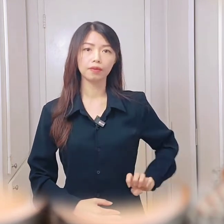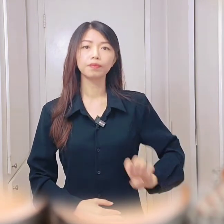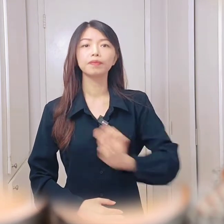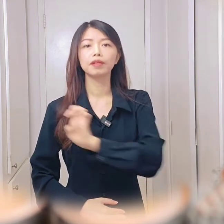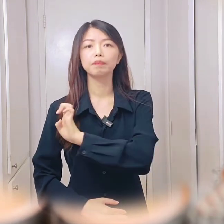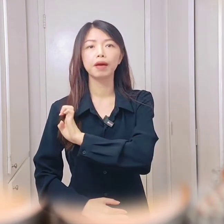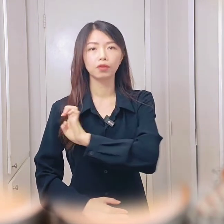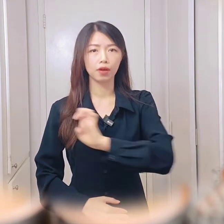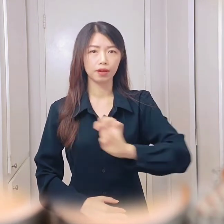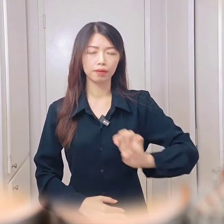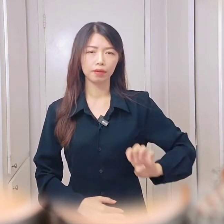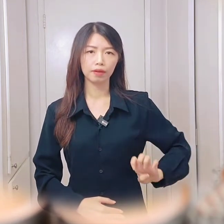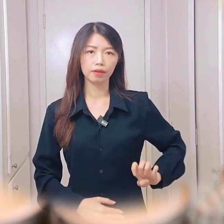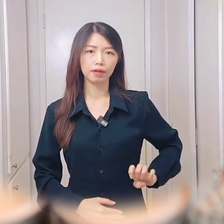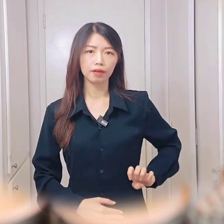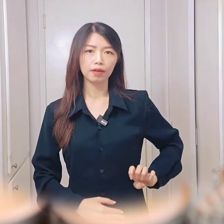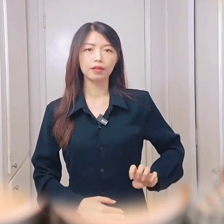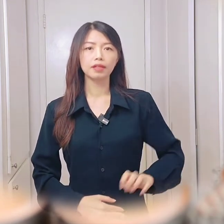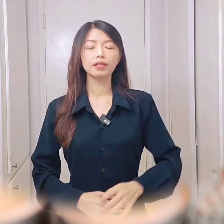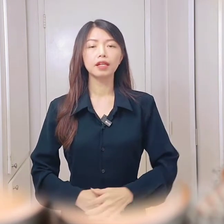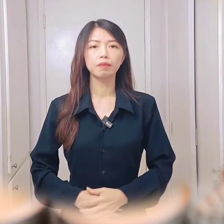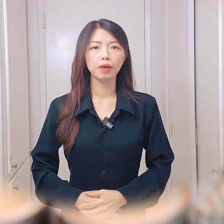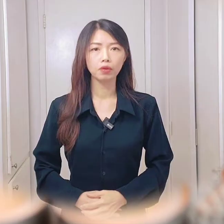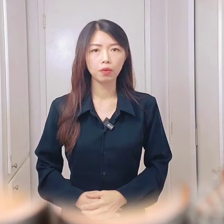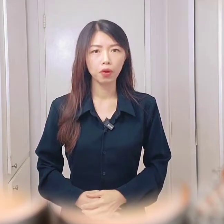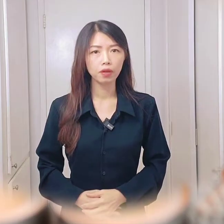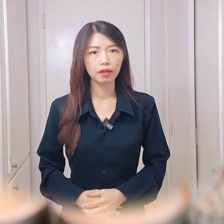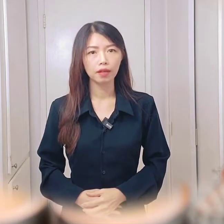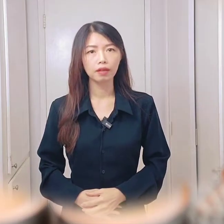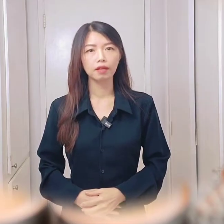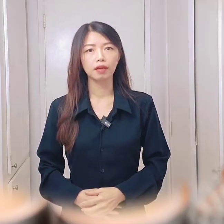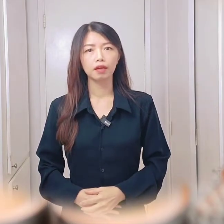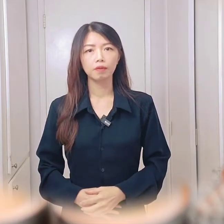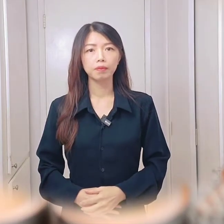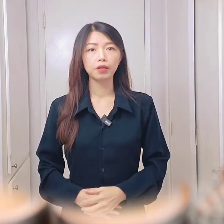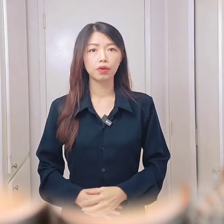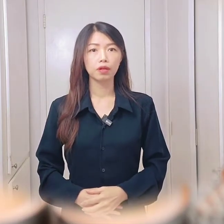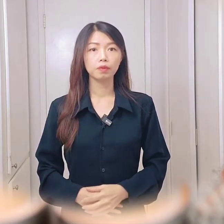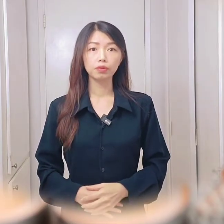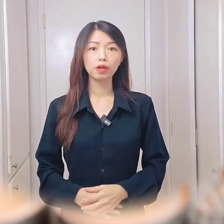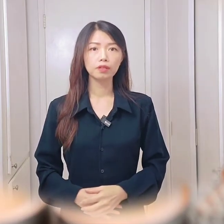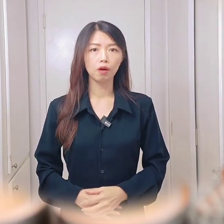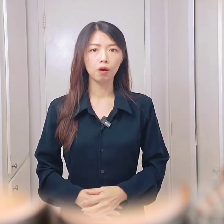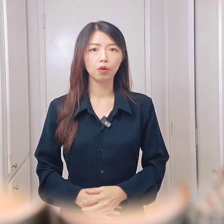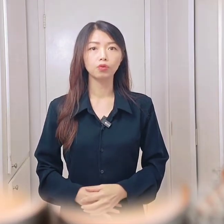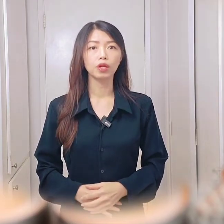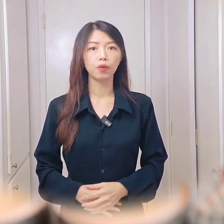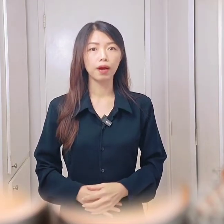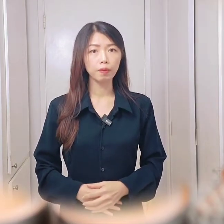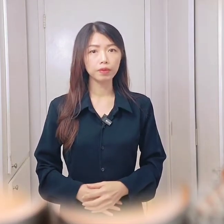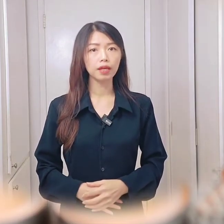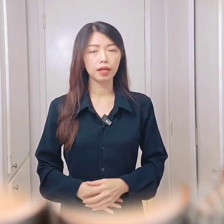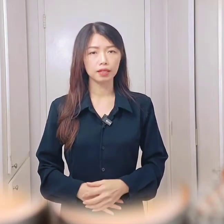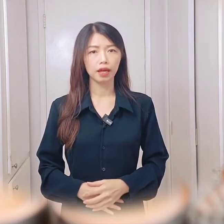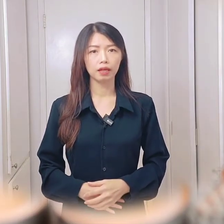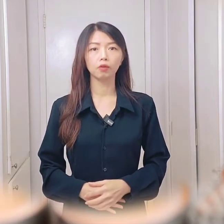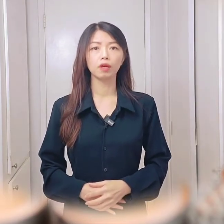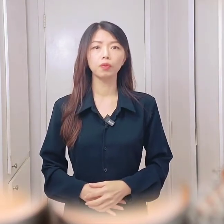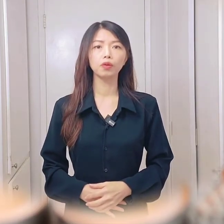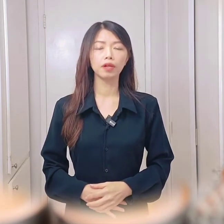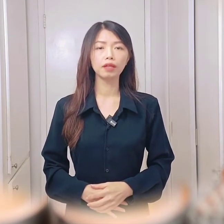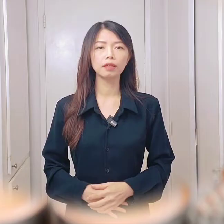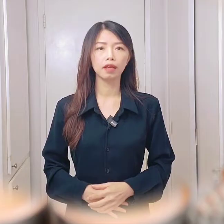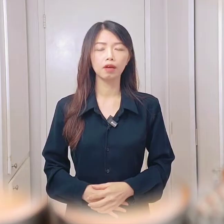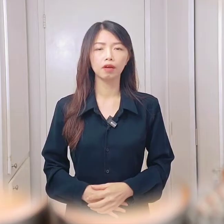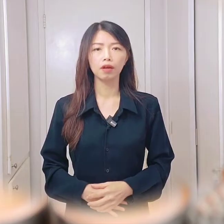돼요. 임마누엘. 사실 임마누엘 표현할 때는 임마누엘을 풀어서 우리와 함께 계시다